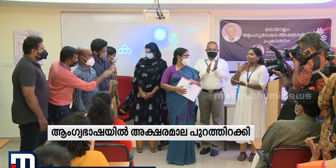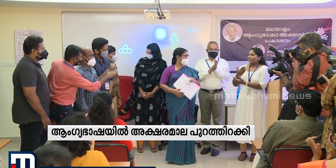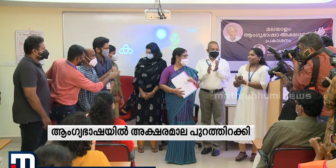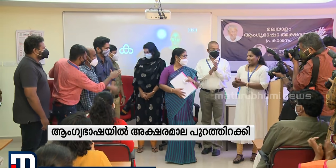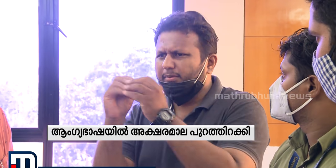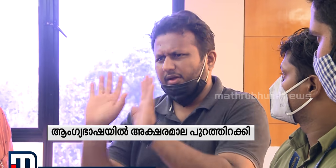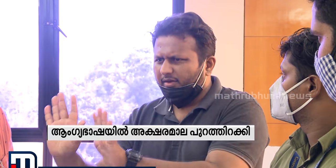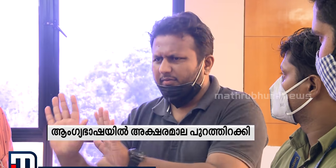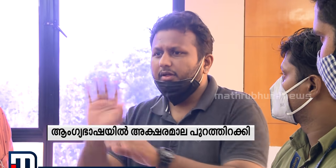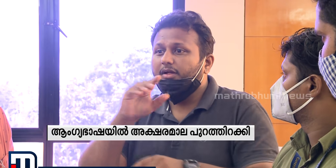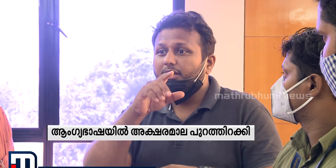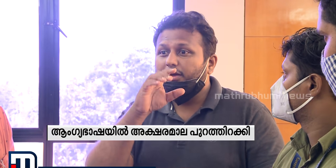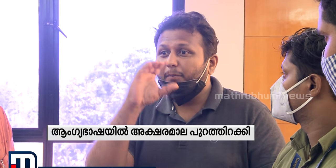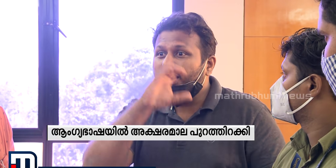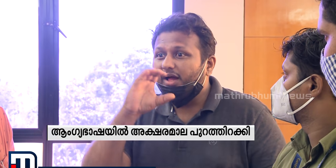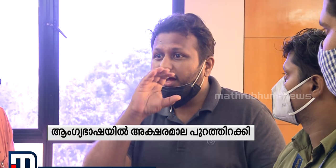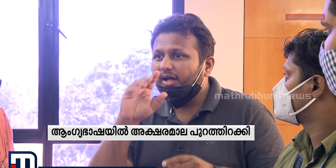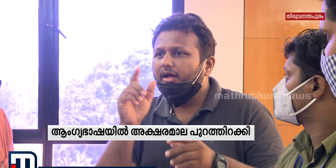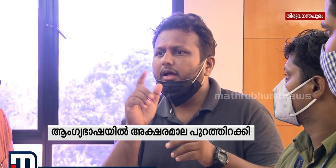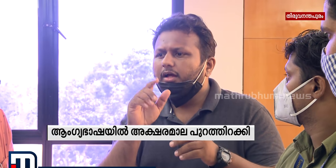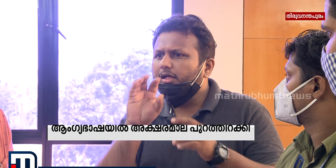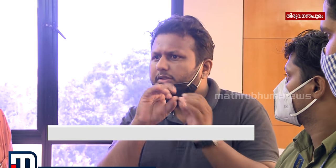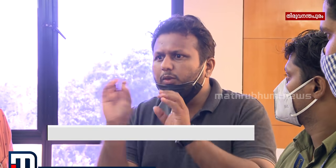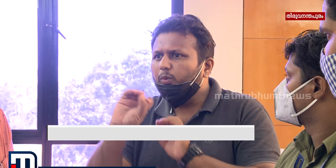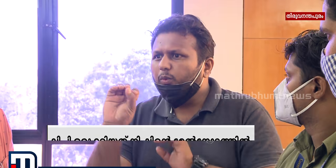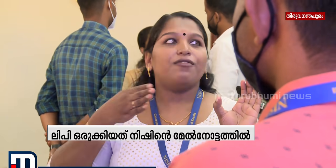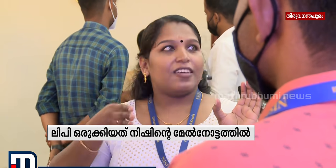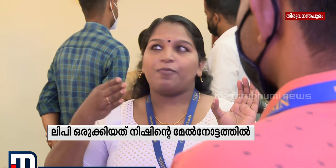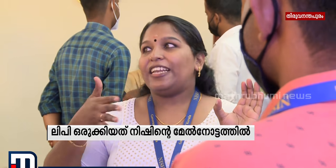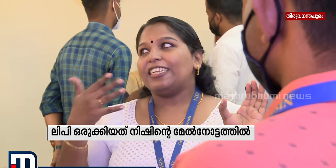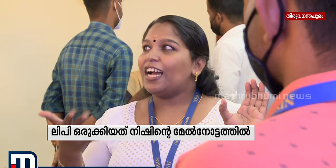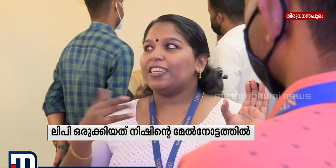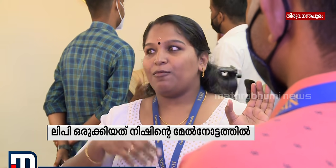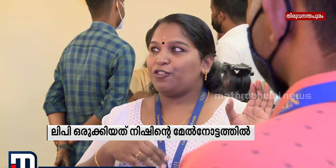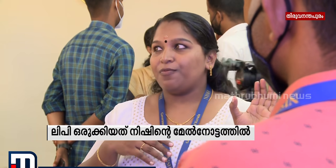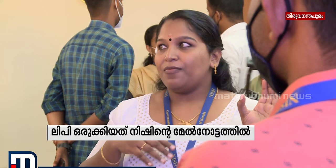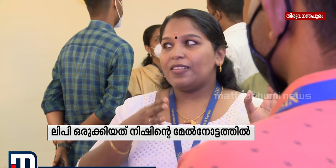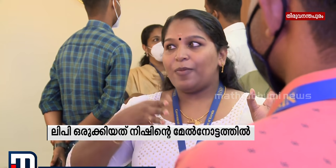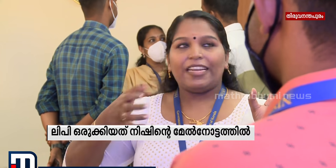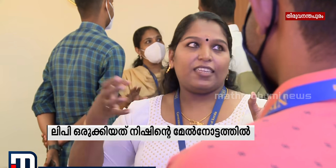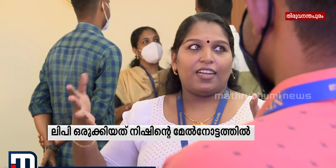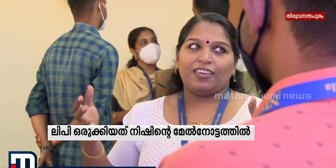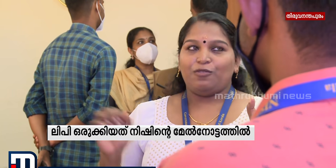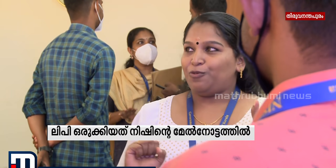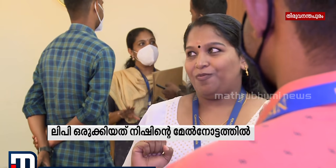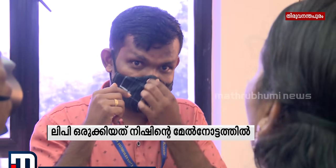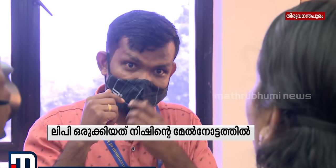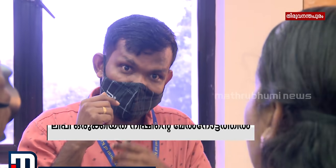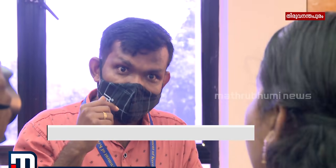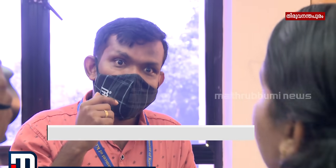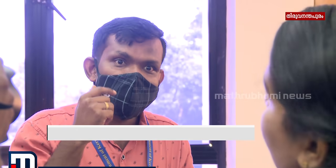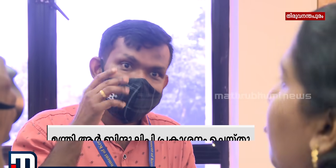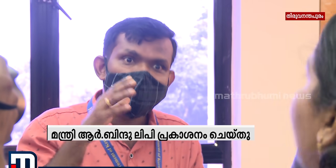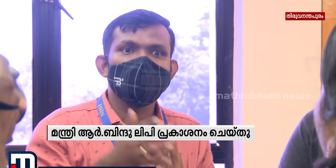അധ്യാപകരും വിദ്യാർത്ഥികളും ചേർന്നാണ് ഫിംഗർ സ്പെല്ലിംഗ് രൂപകൽപ്പന ചെയ്തിരിക്കുന്നത്. വാക്കുകൾ എഴുതി കാണിക്കേണ്ടി വരുമ്പോൾ ശൂന്യതയിലോ കുട്ടികളുടെ കയ്യിലോ